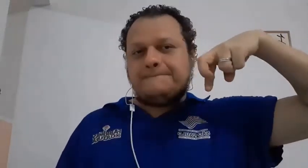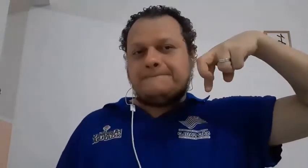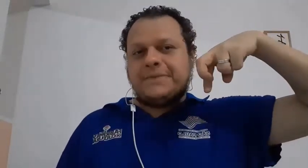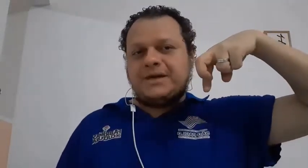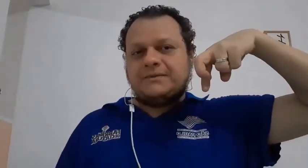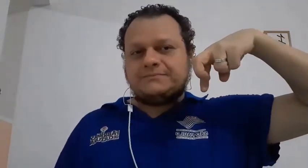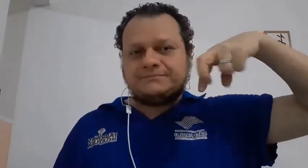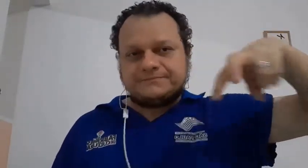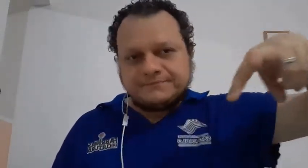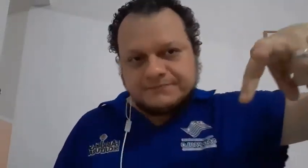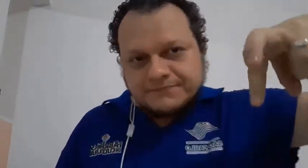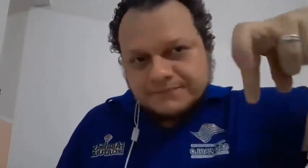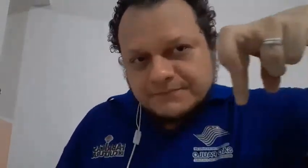P.